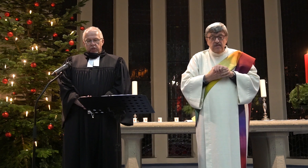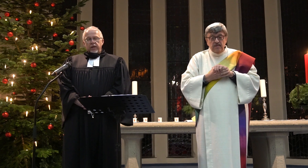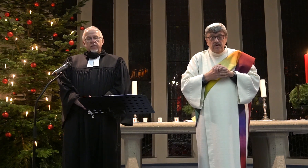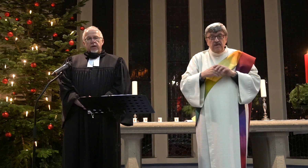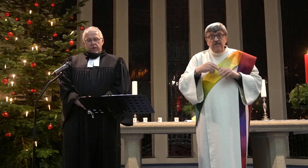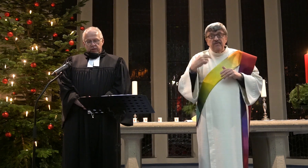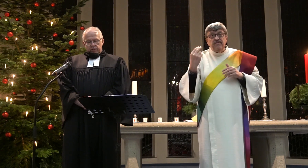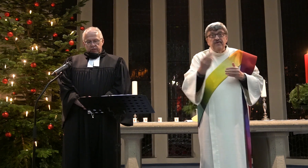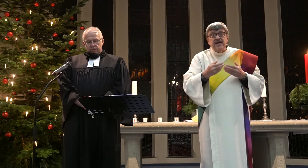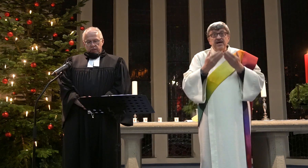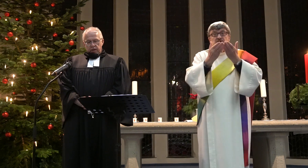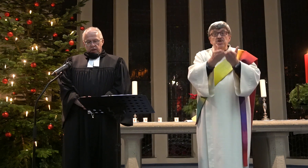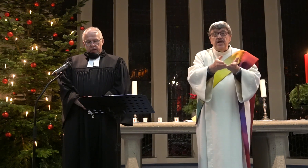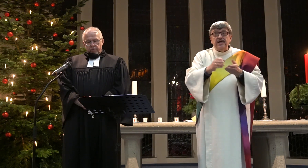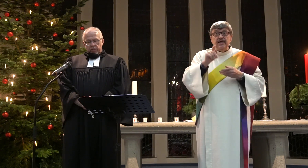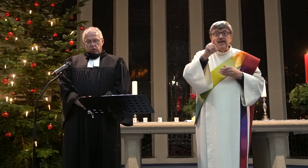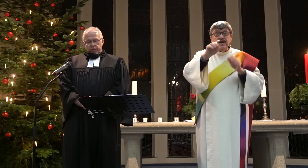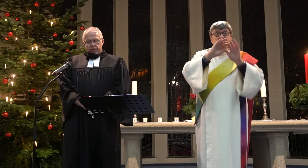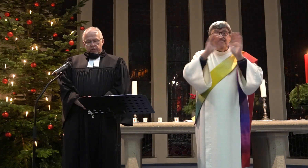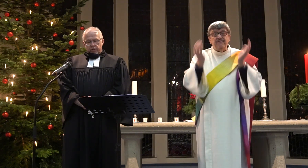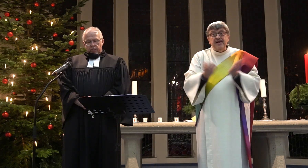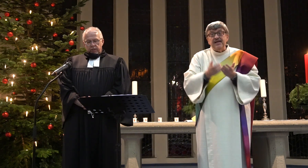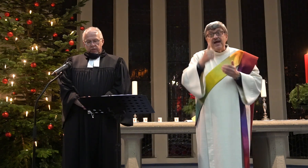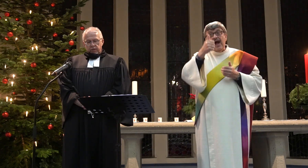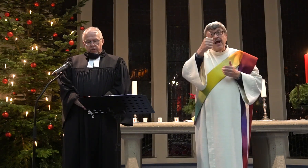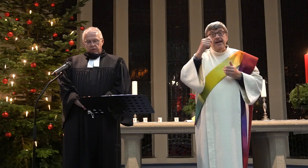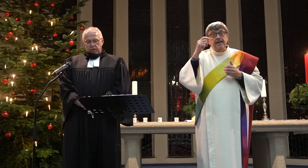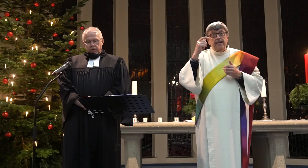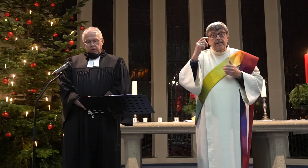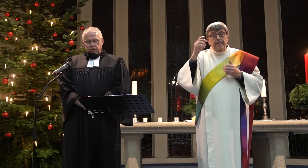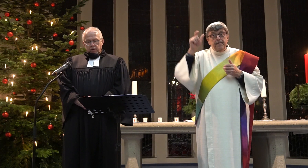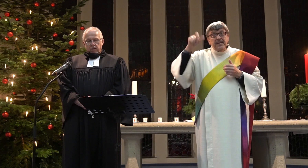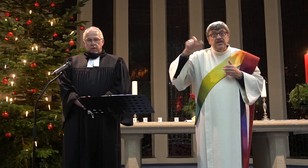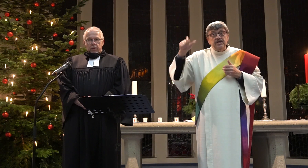Wir schenken der Welt ein menschliches Gesicht,